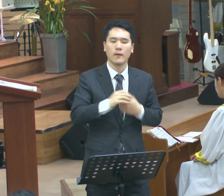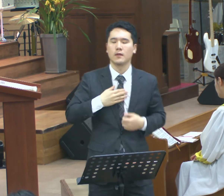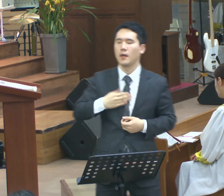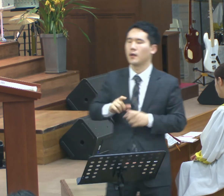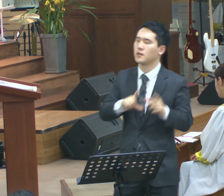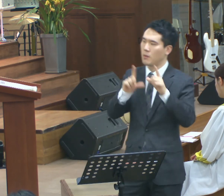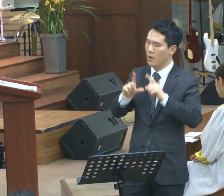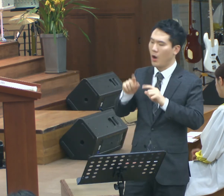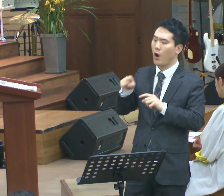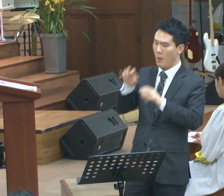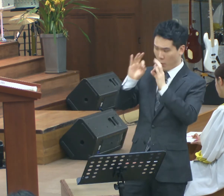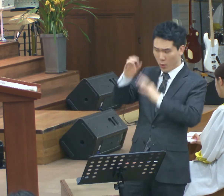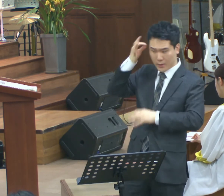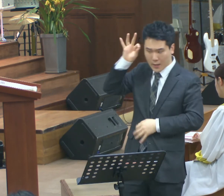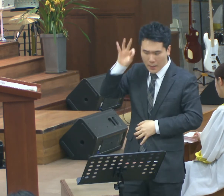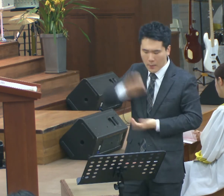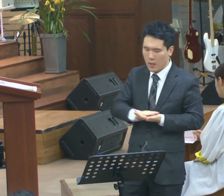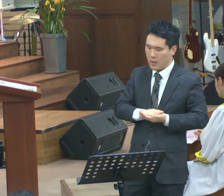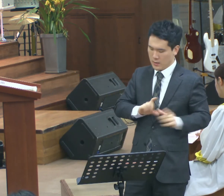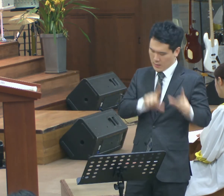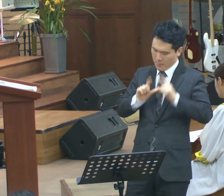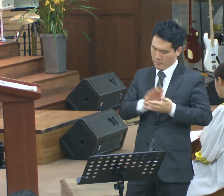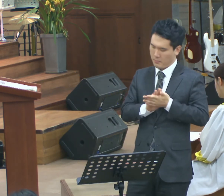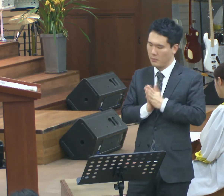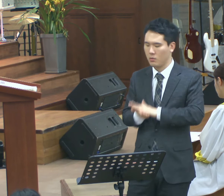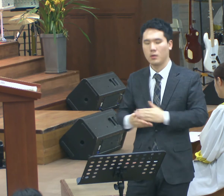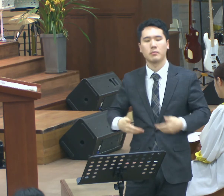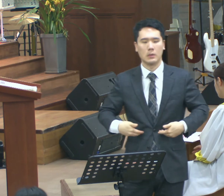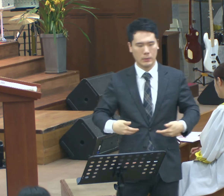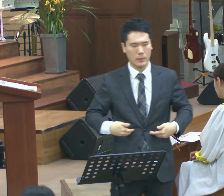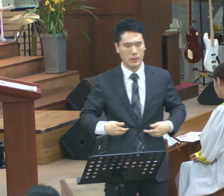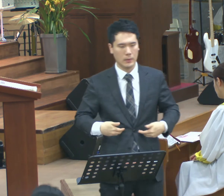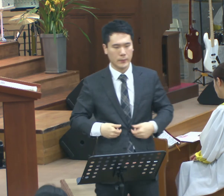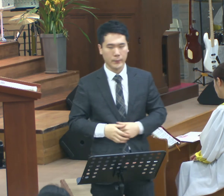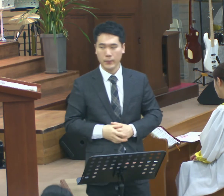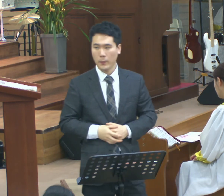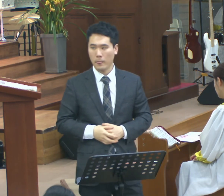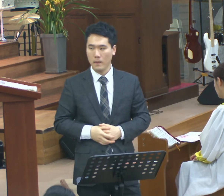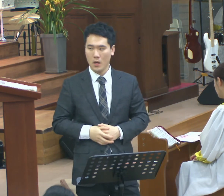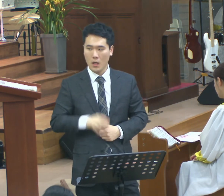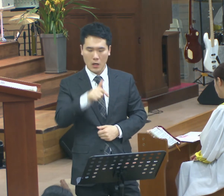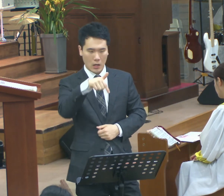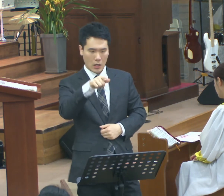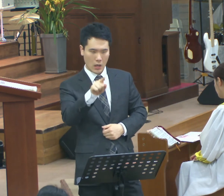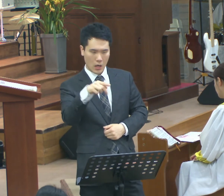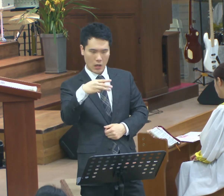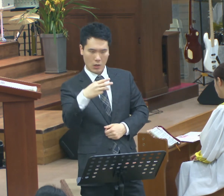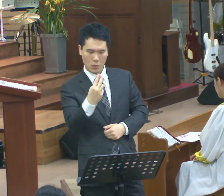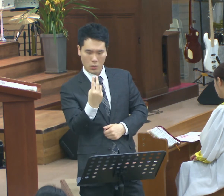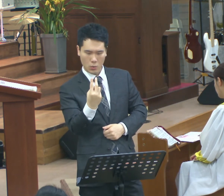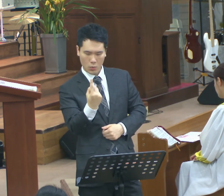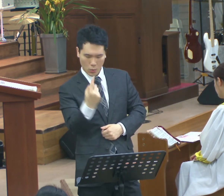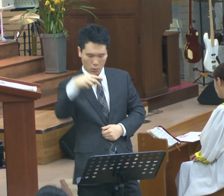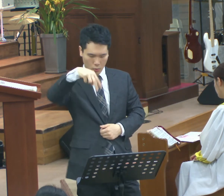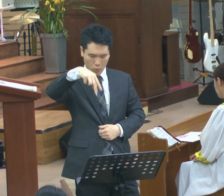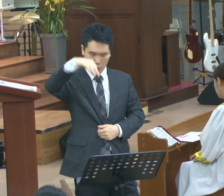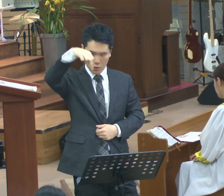내내 기적 보고 주님 말씀 듣고 있는데 선생을 팔았어요. 십자가에 못 박혀 죽는데 1등 공신이